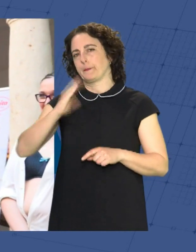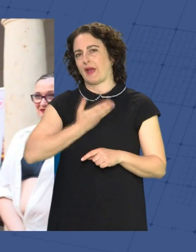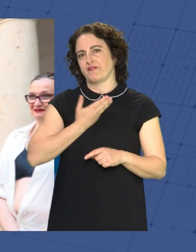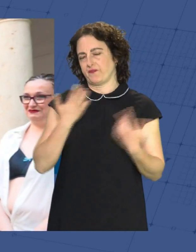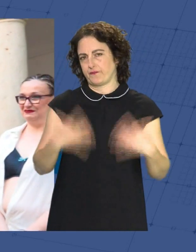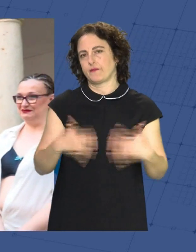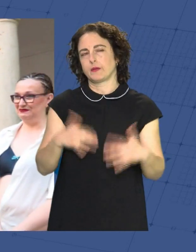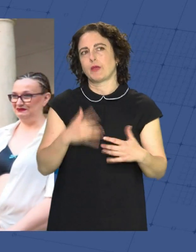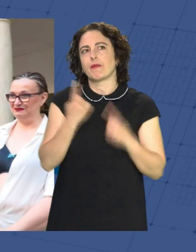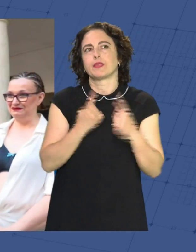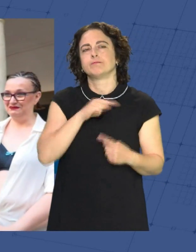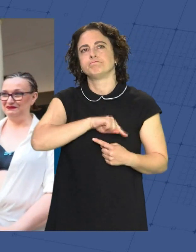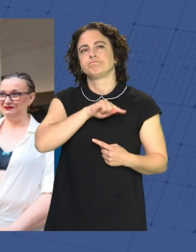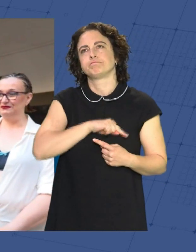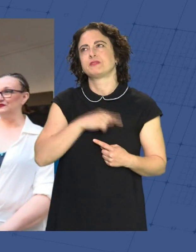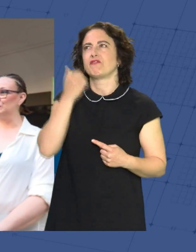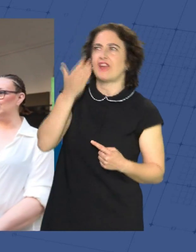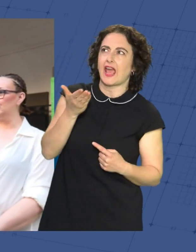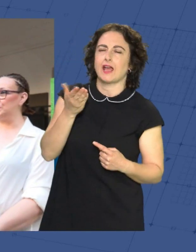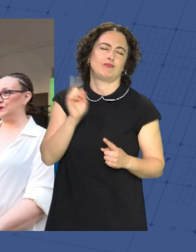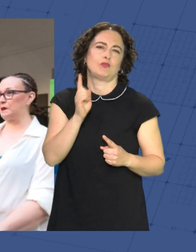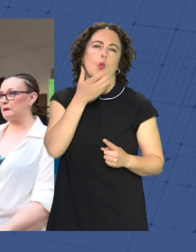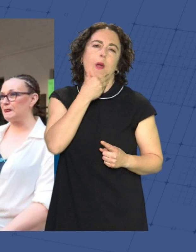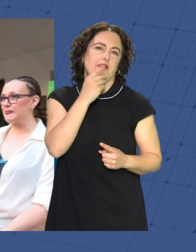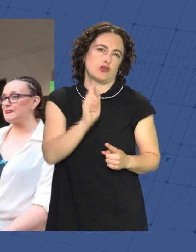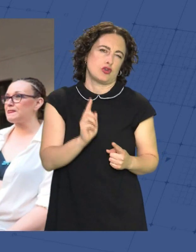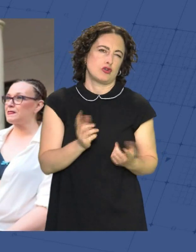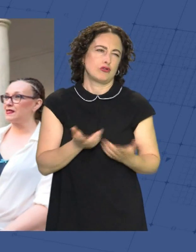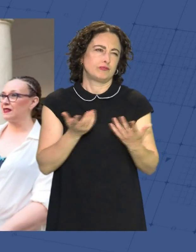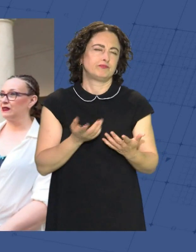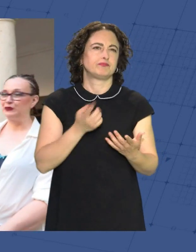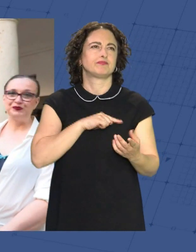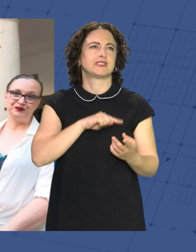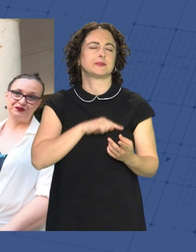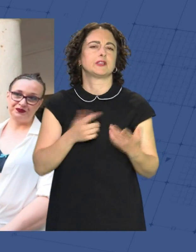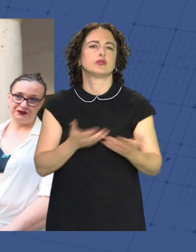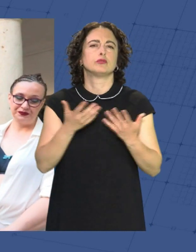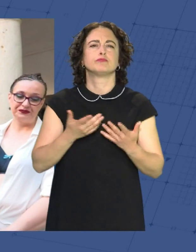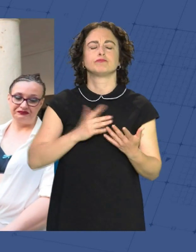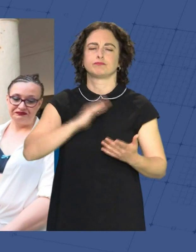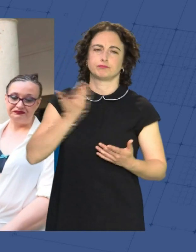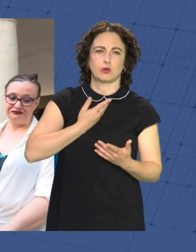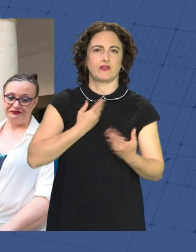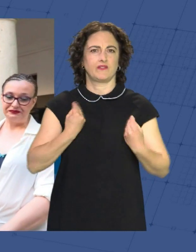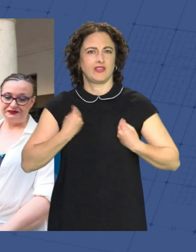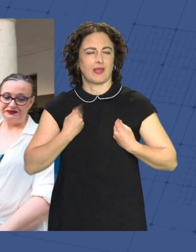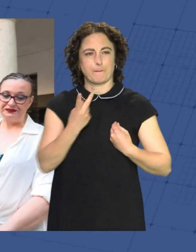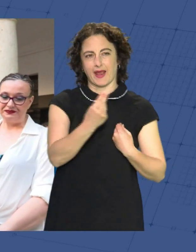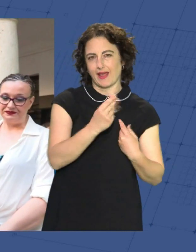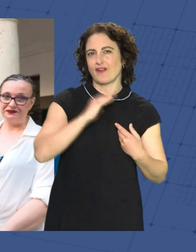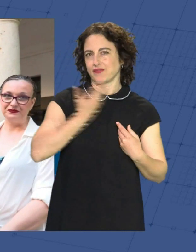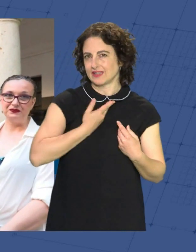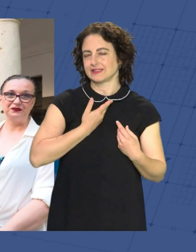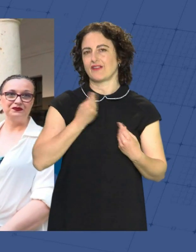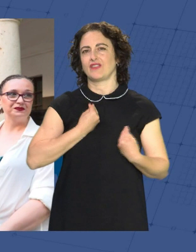sentir, iba a decir feas, no guapas, que tiene secuelas y que afectan a la vida de pareja, a la